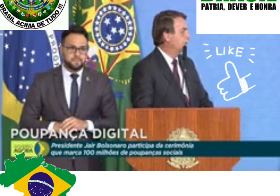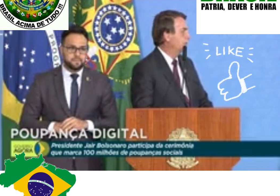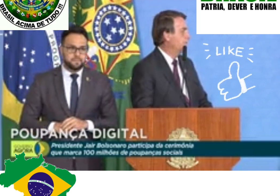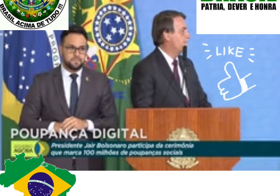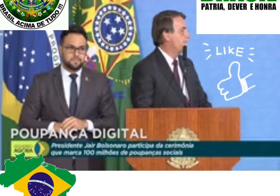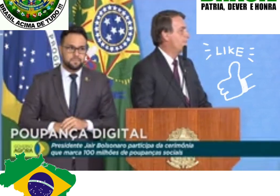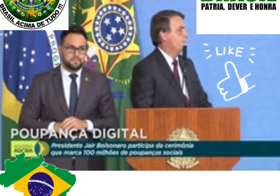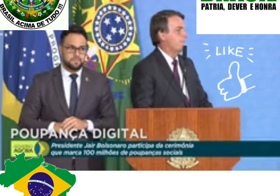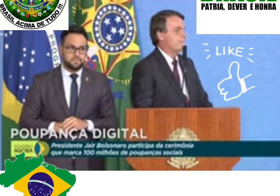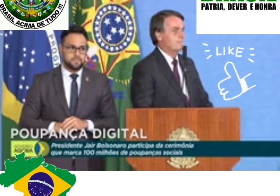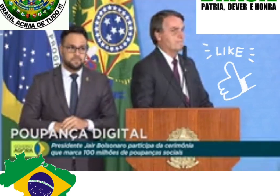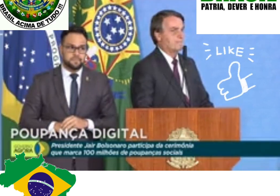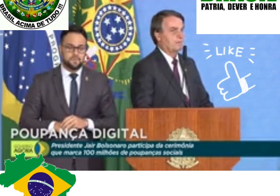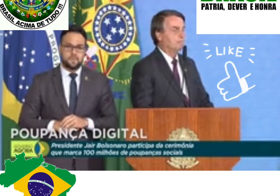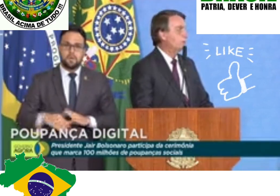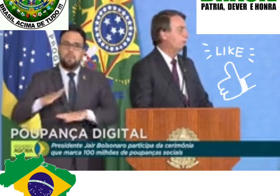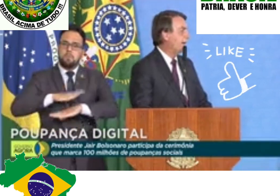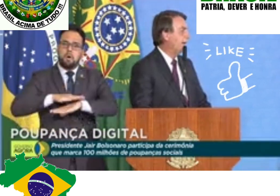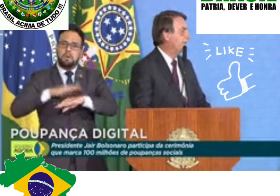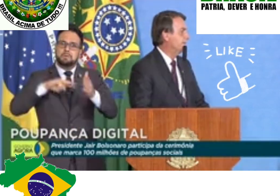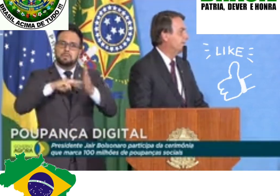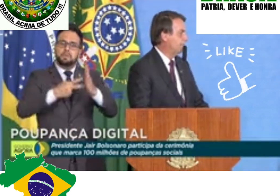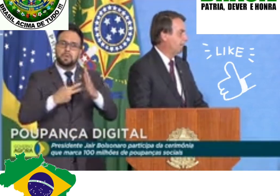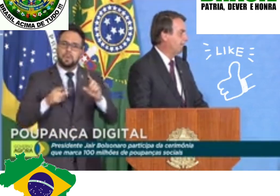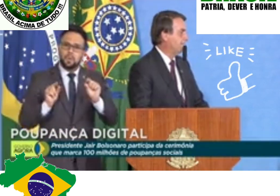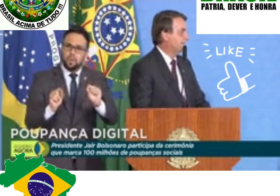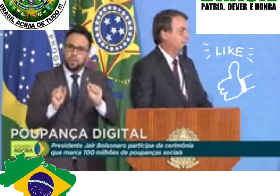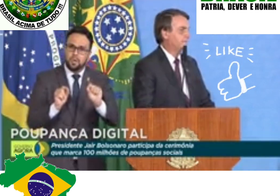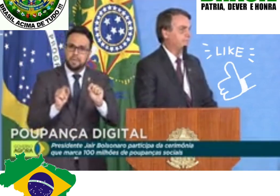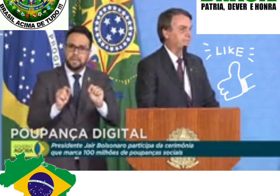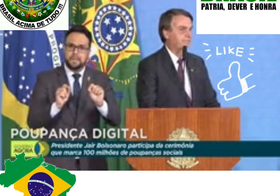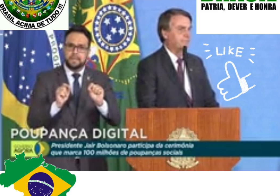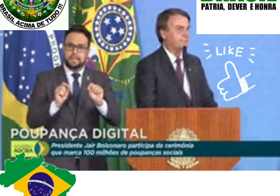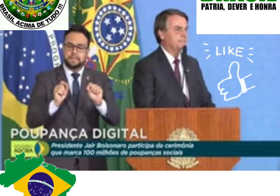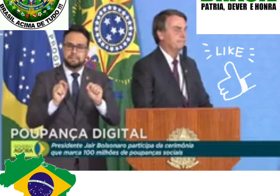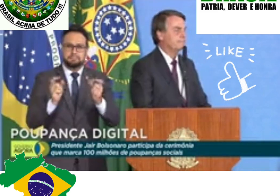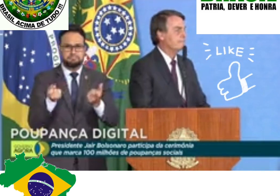nos soou muito grave na presidência.